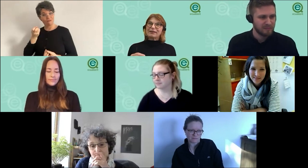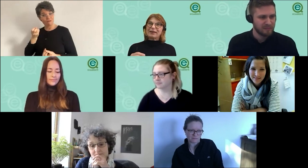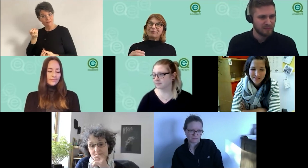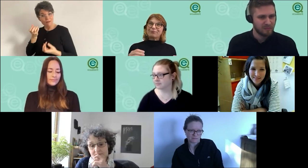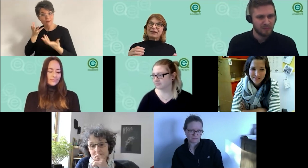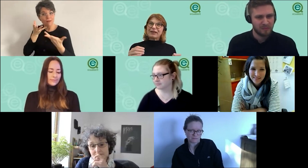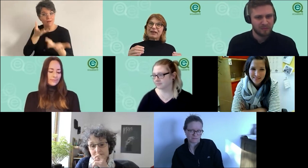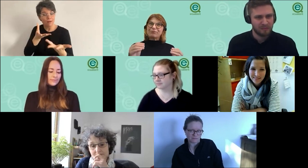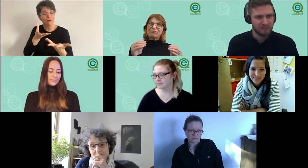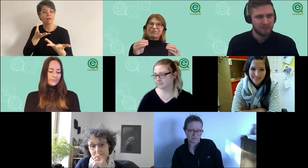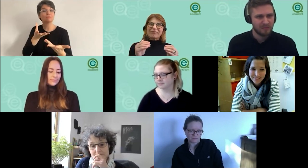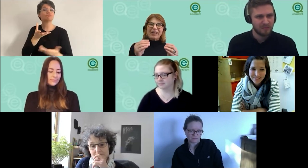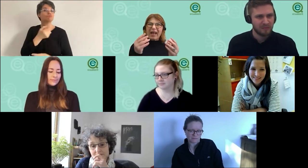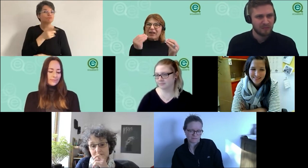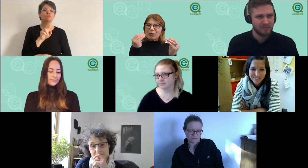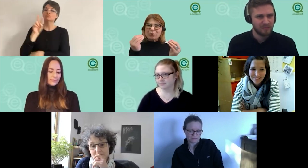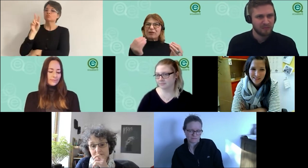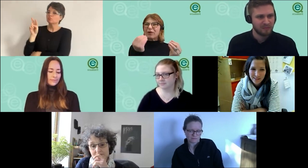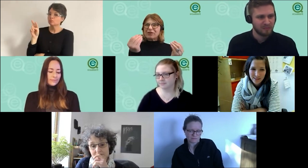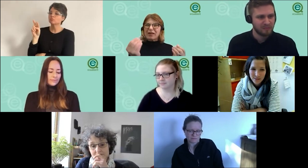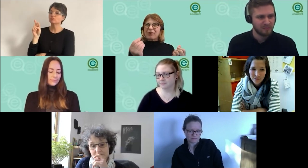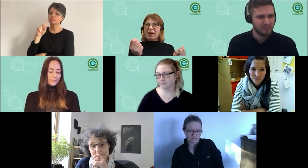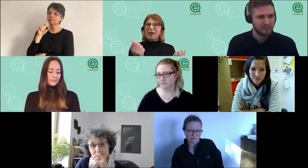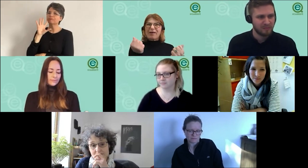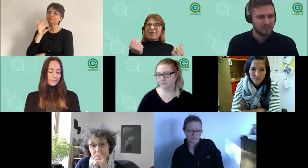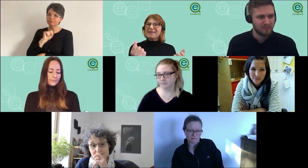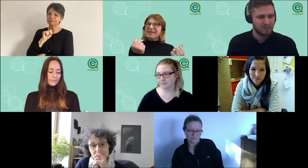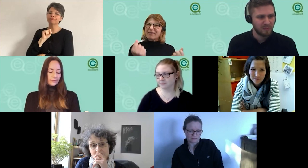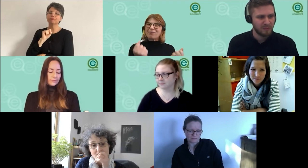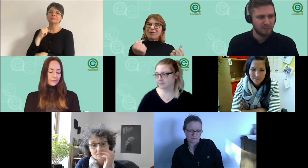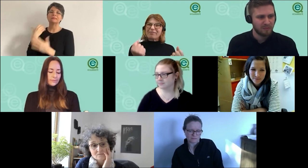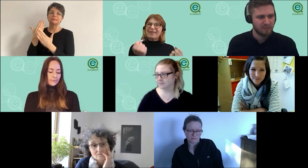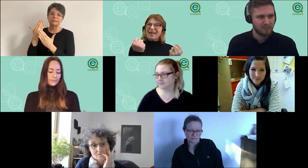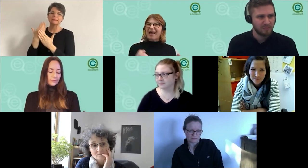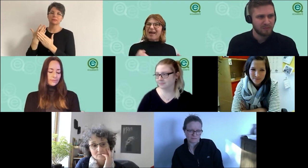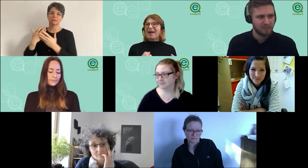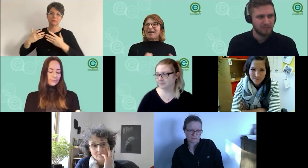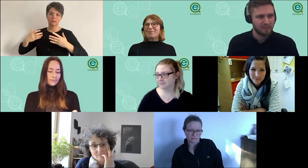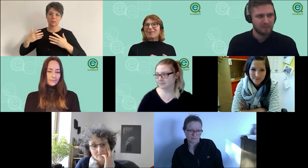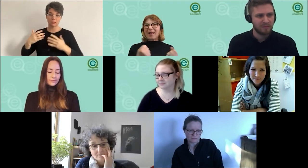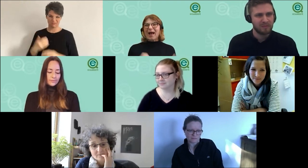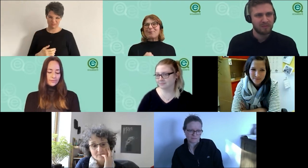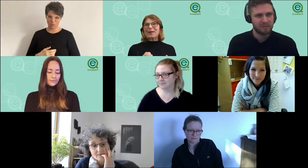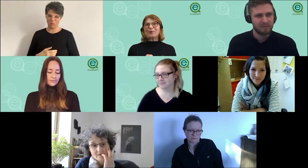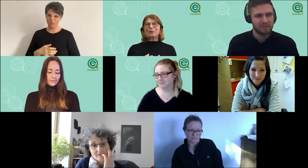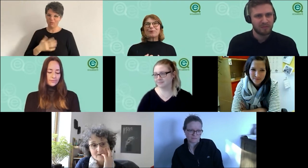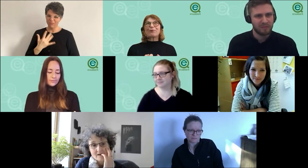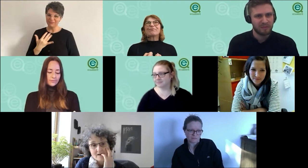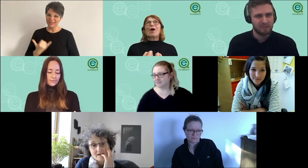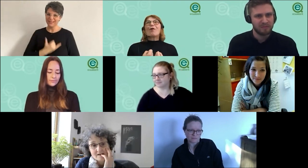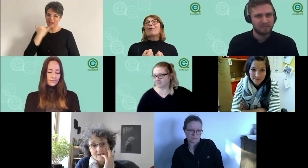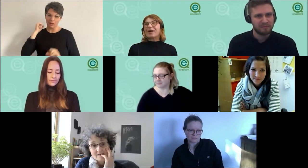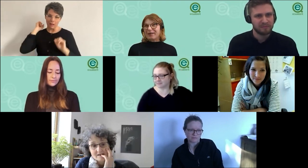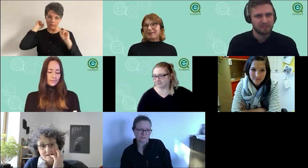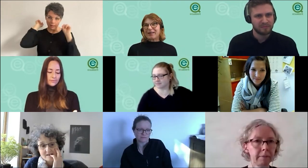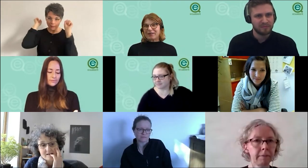dass Sie eine gute Vorstellung haben, was da für jahrelange Arbeit und